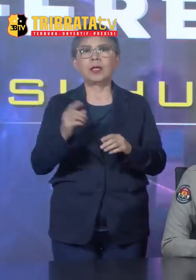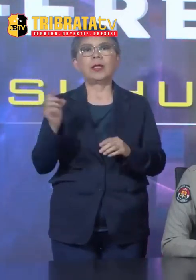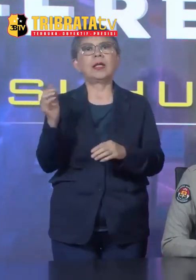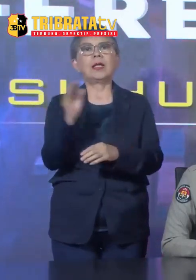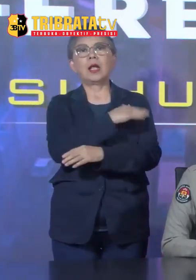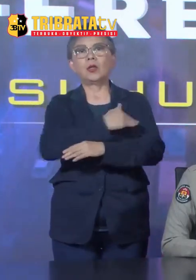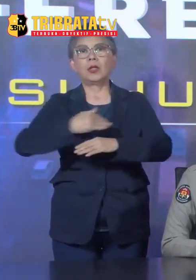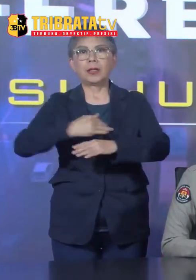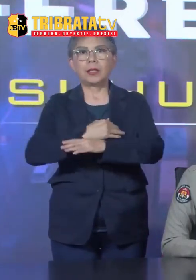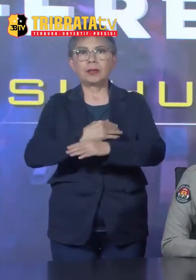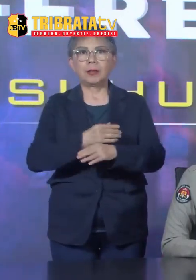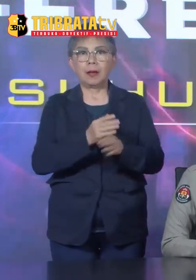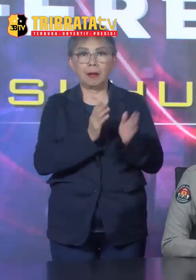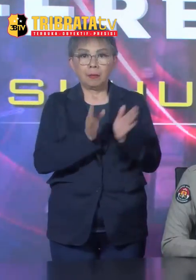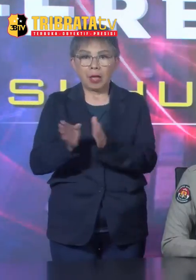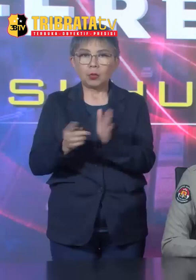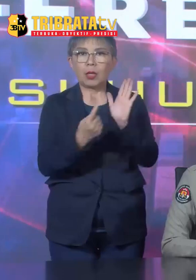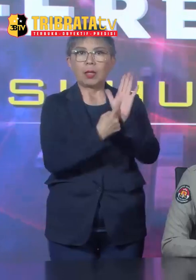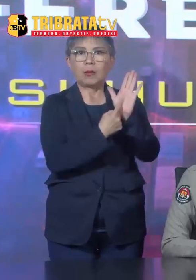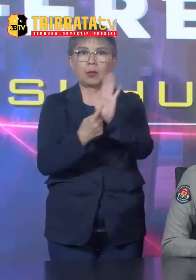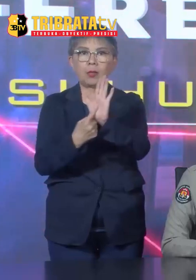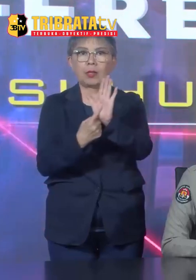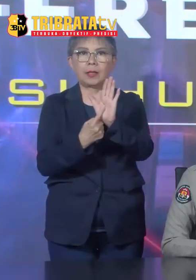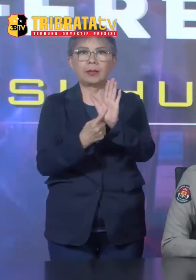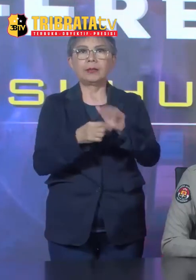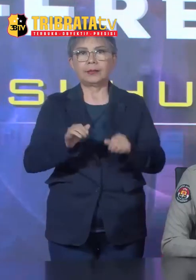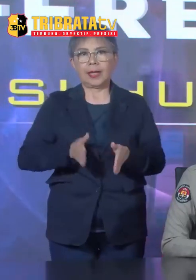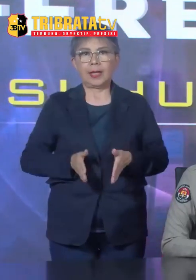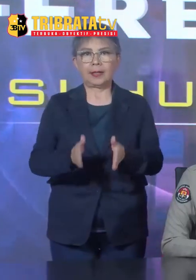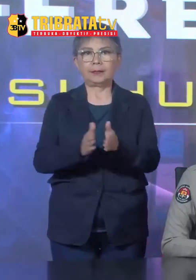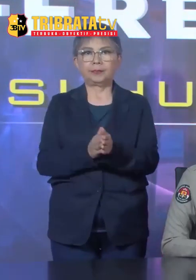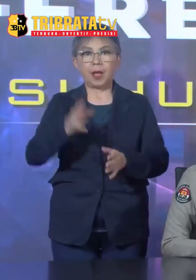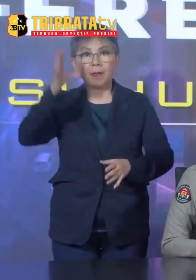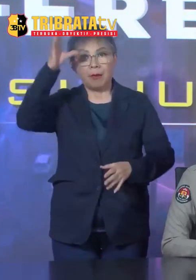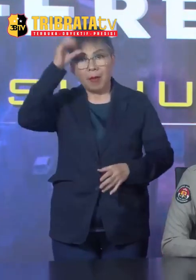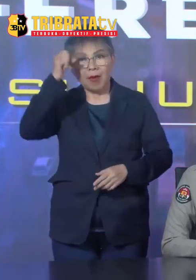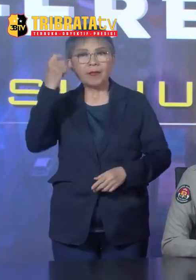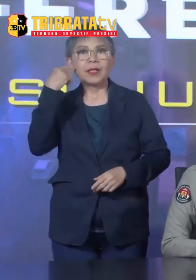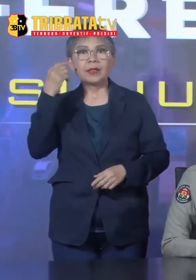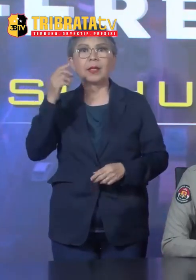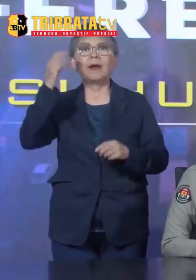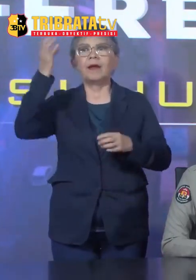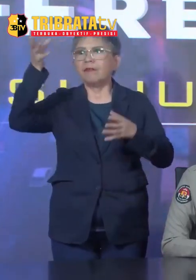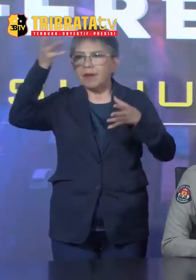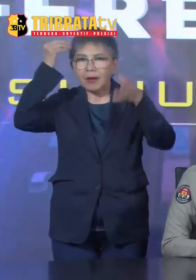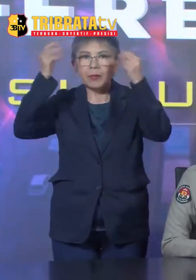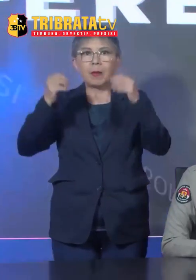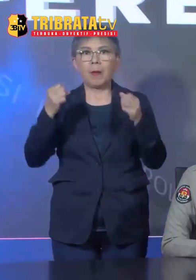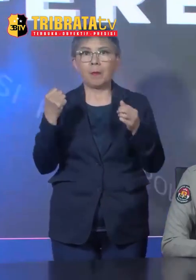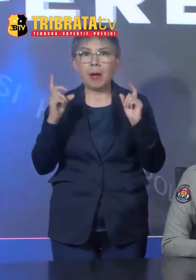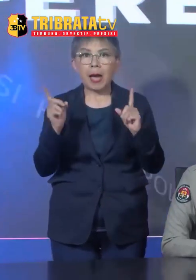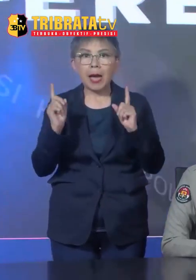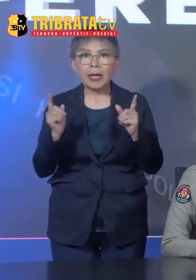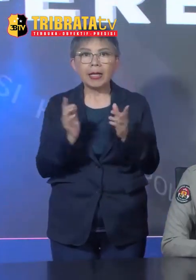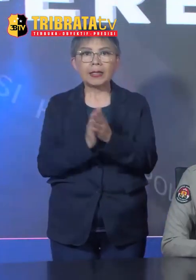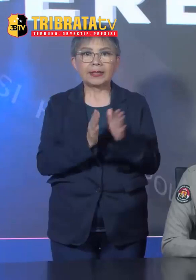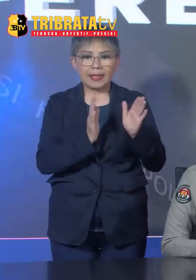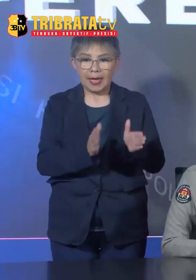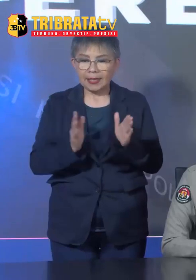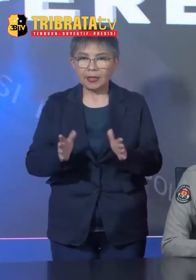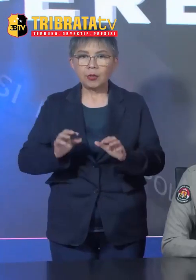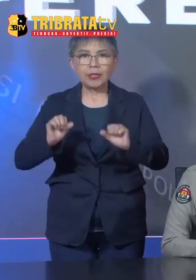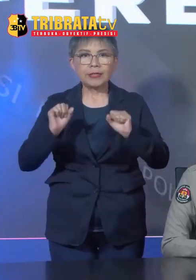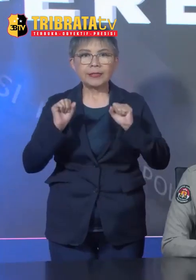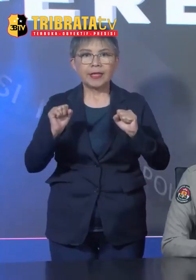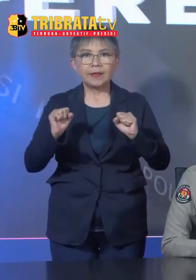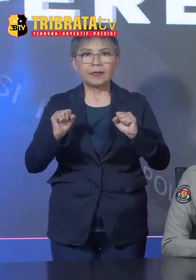lintas peraturan rambu dan marka jalan pemahaman tentang persepsi bahaya serta tata cara